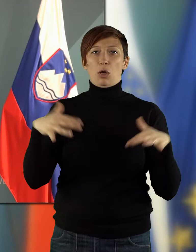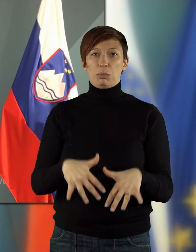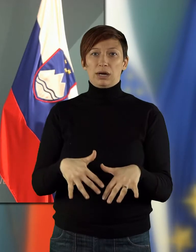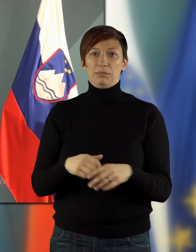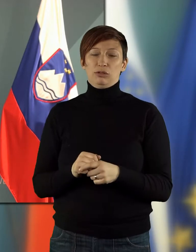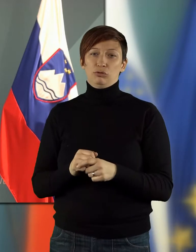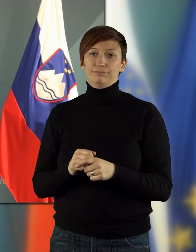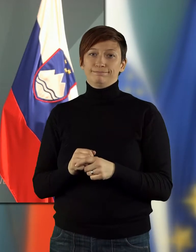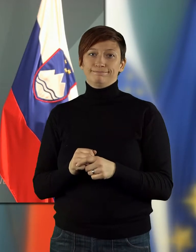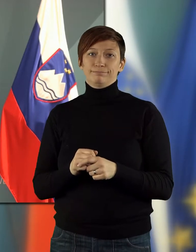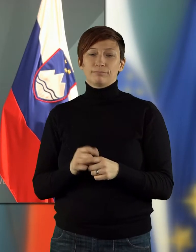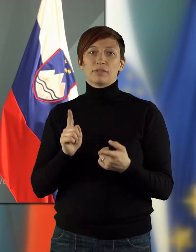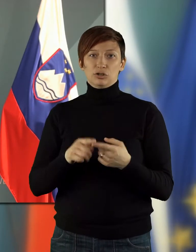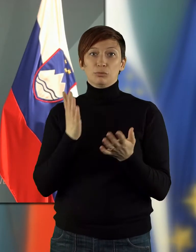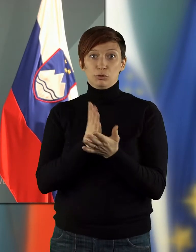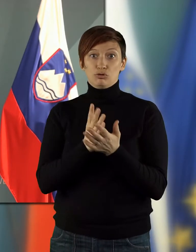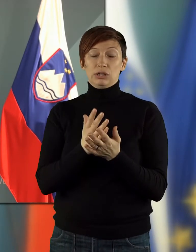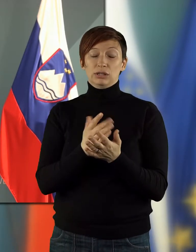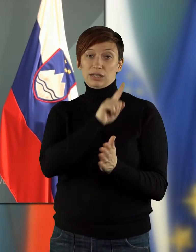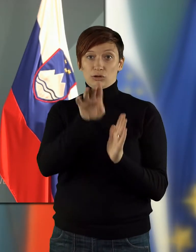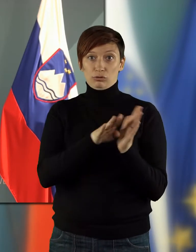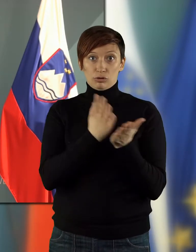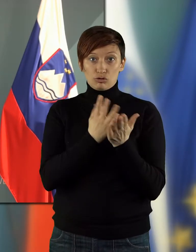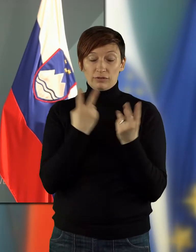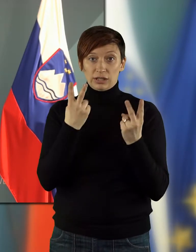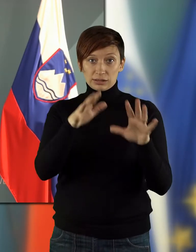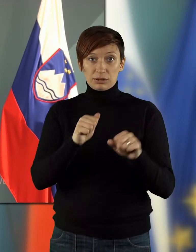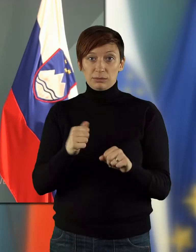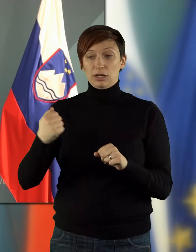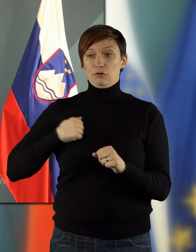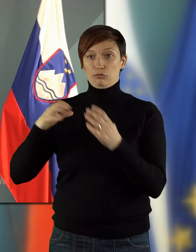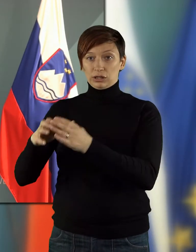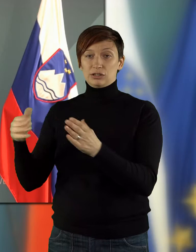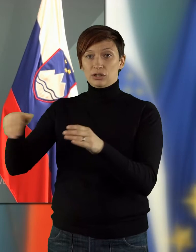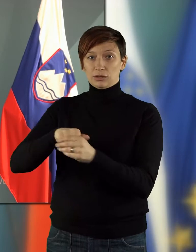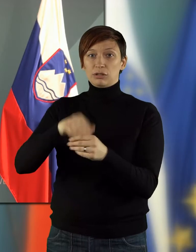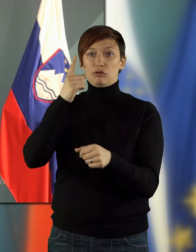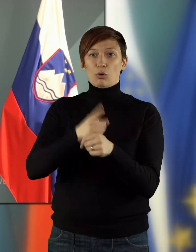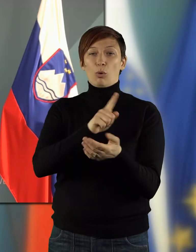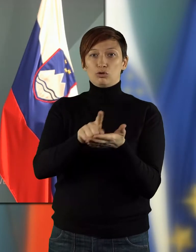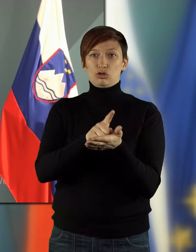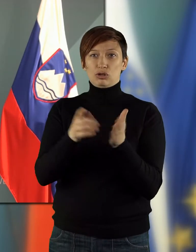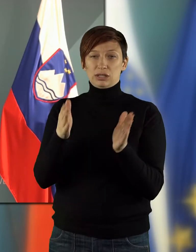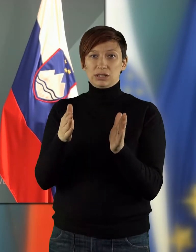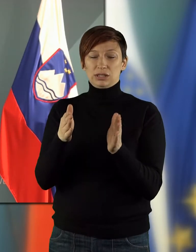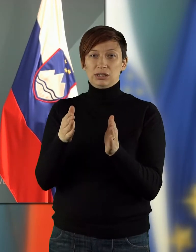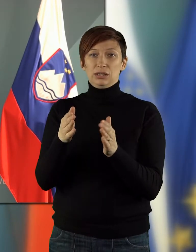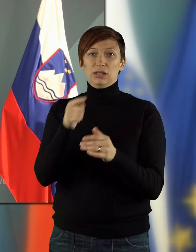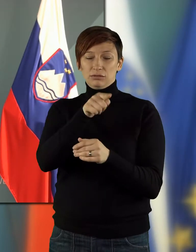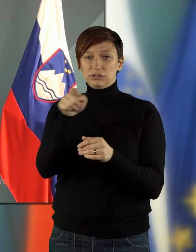obtičala v parlamentu. Če bi že veljala ta zakonodaja, bi vojaki, ki so zaposleni za določen